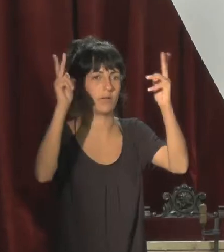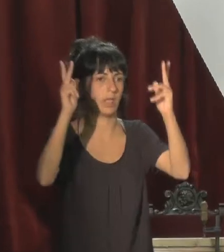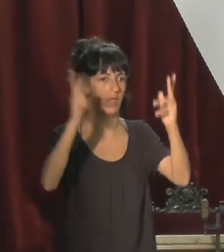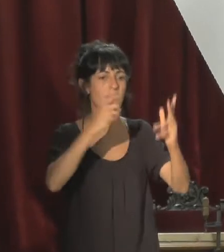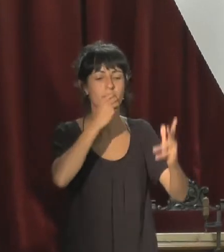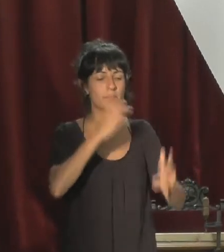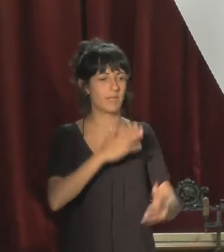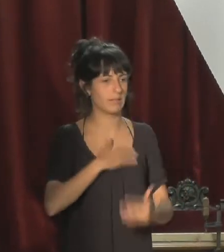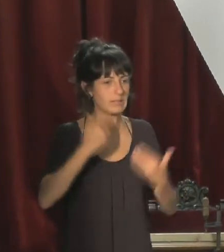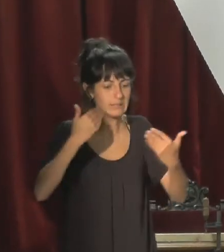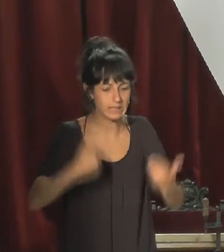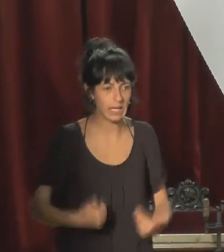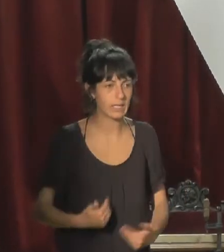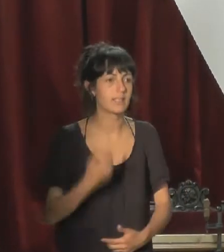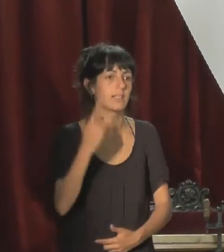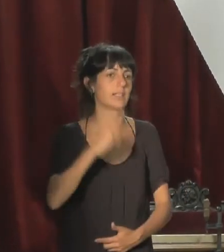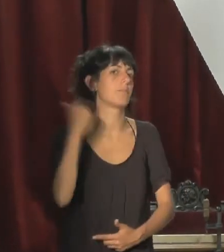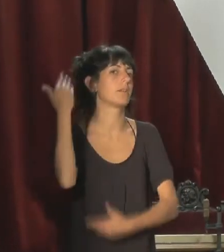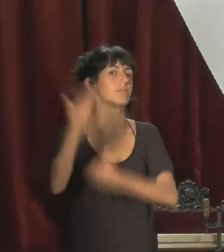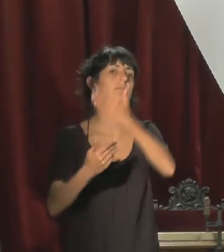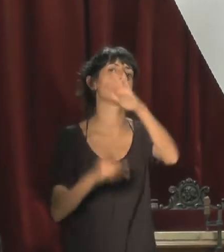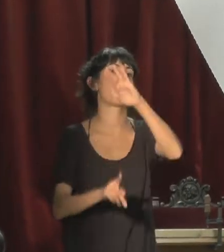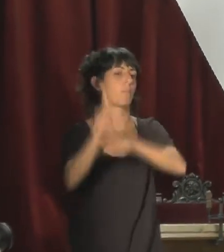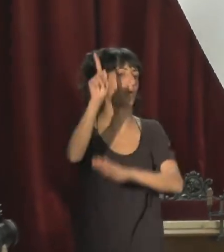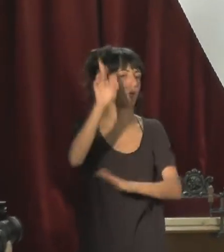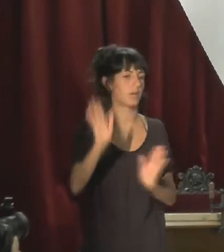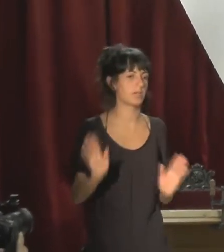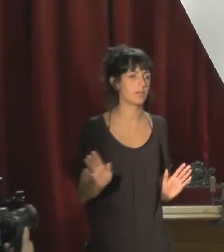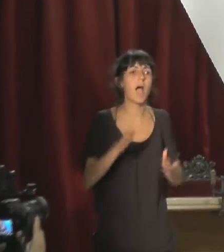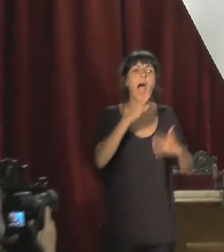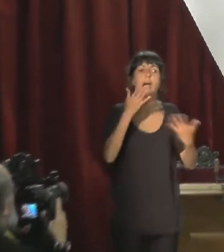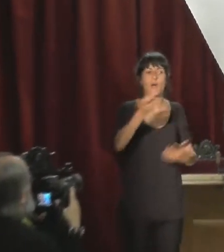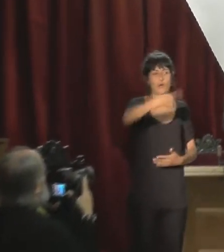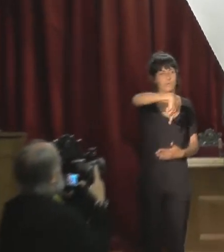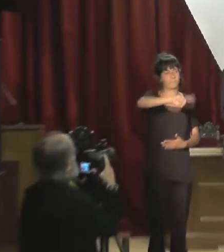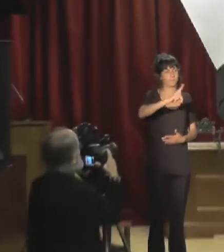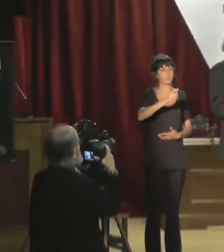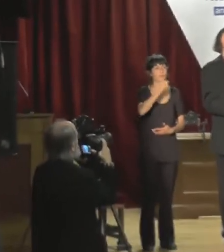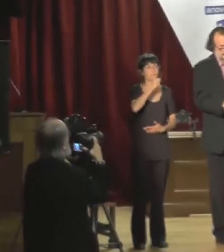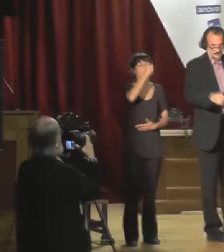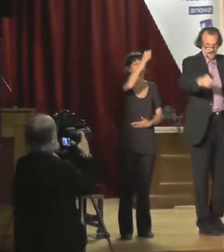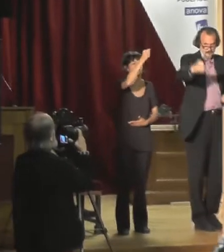de progreso. E agora, vos tedes a palabra.